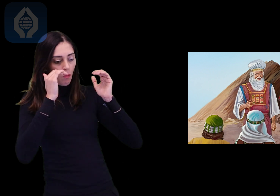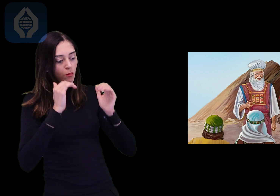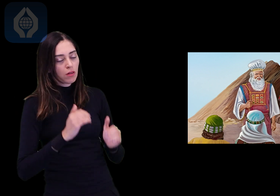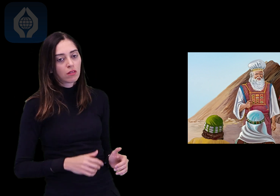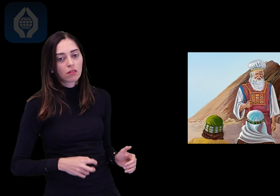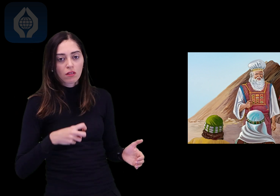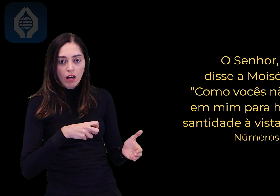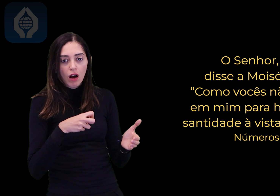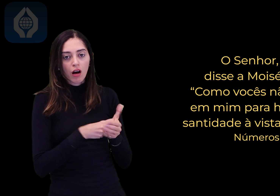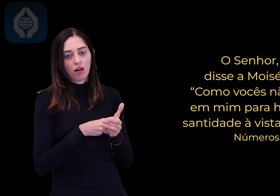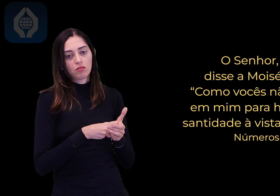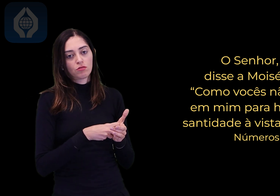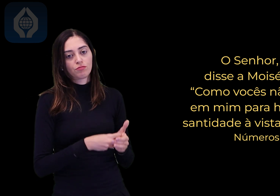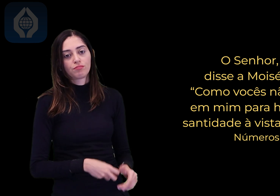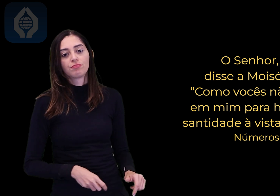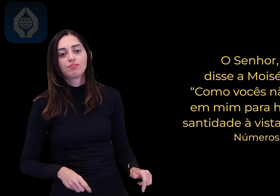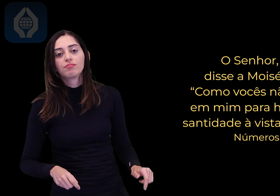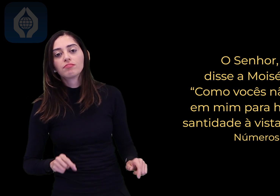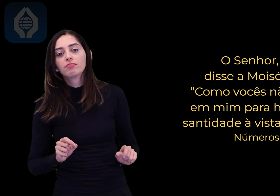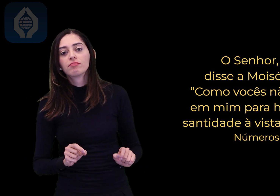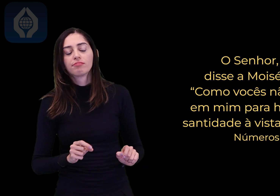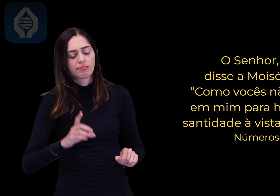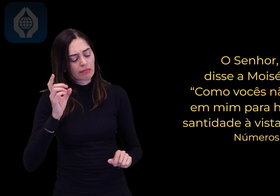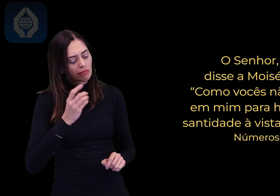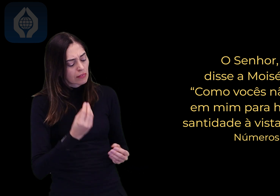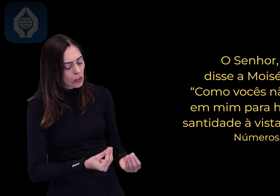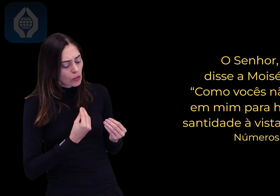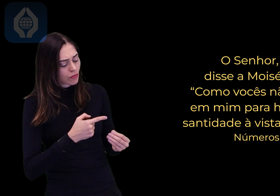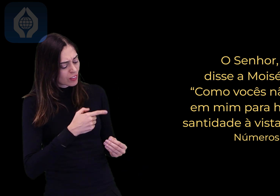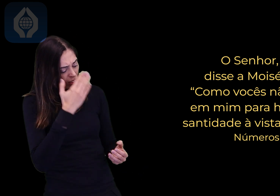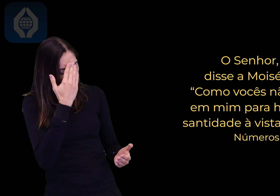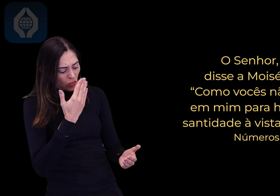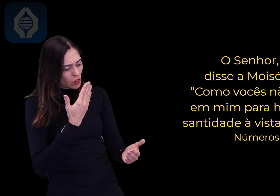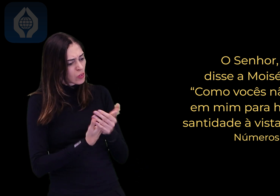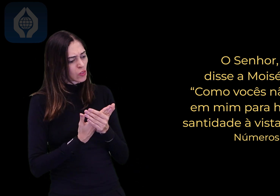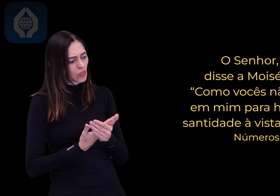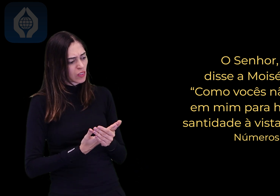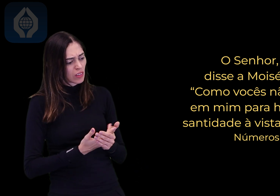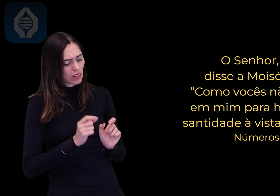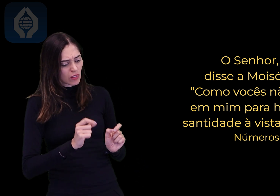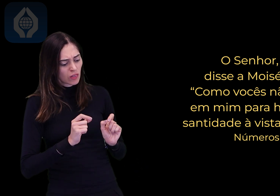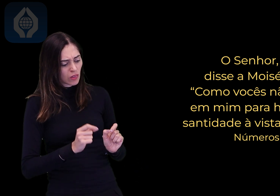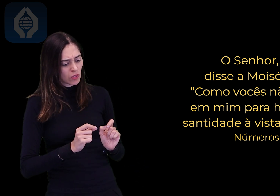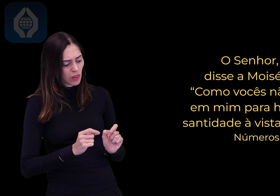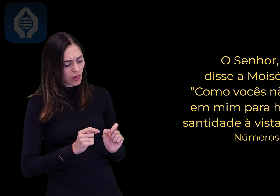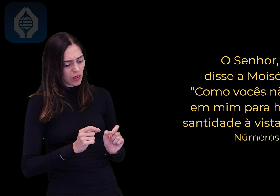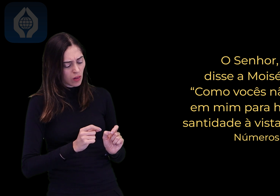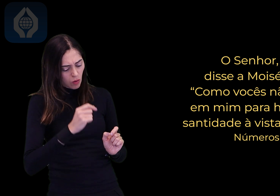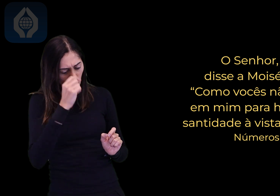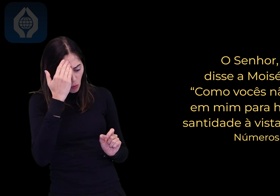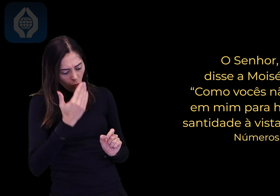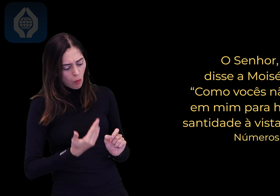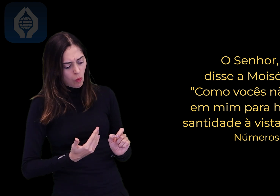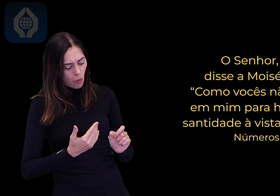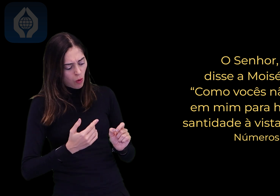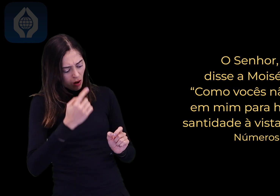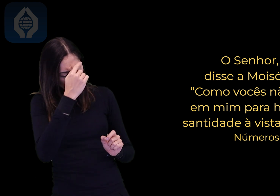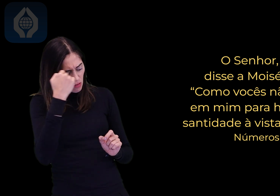prometida. Números 20, 12. O Senhor, porém, disse a Moisés e Arão: como vocês não confiaram em mim para honrar